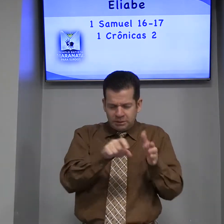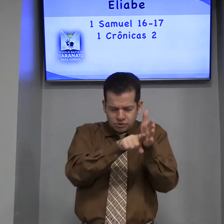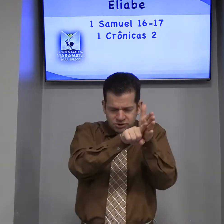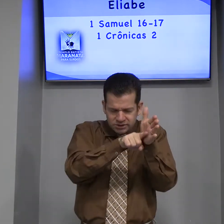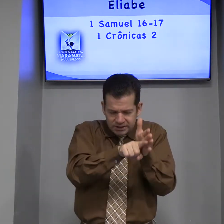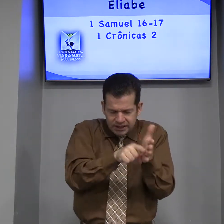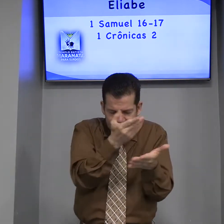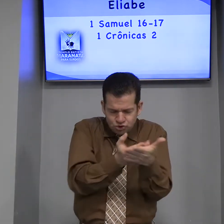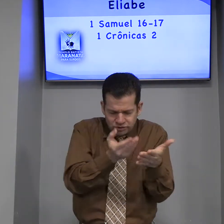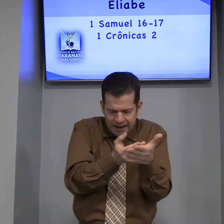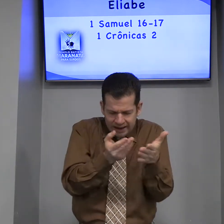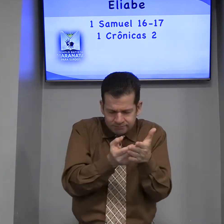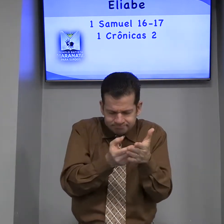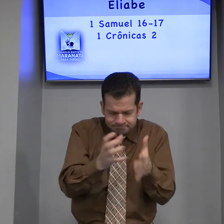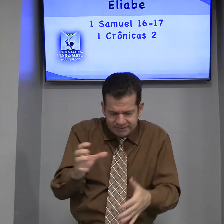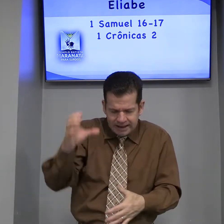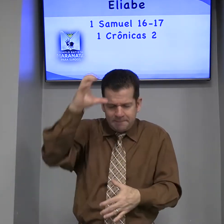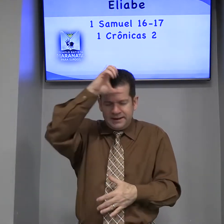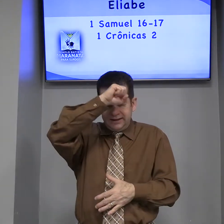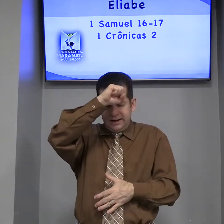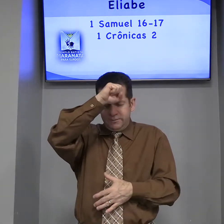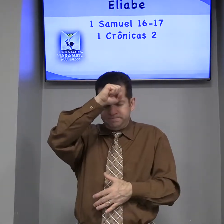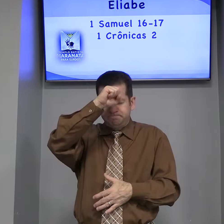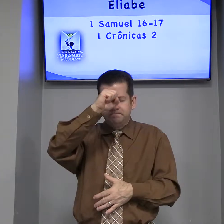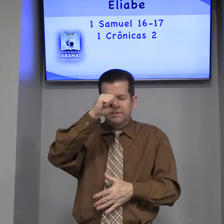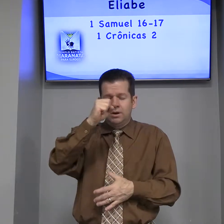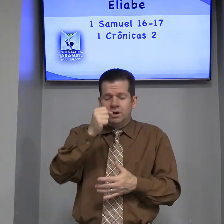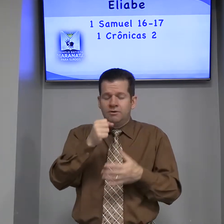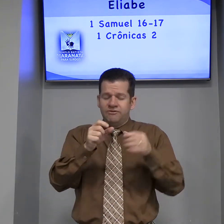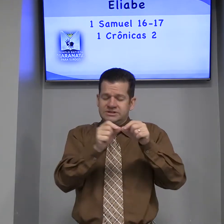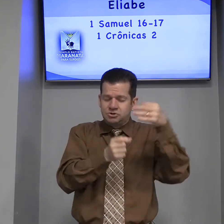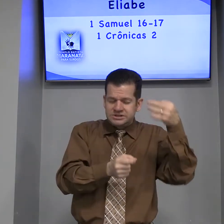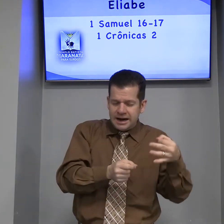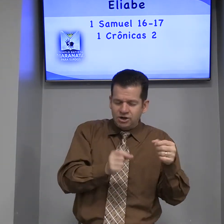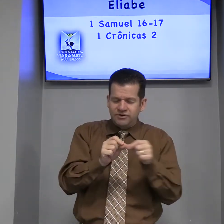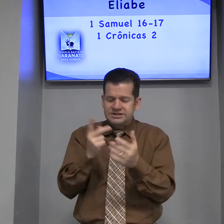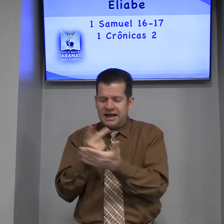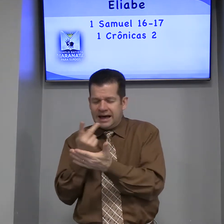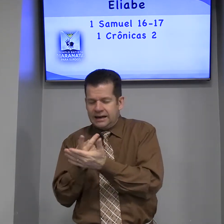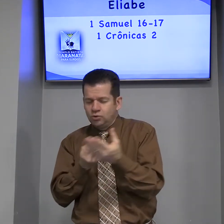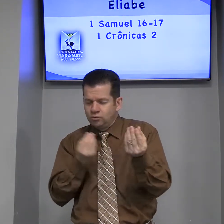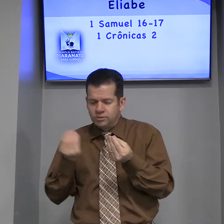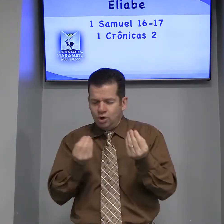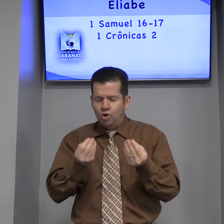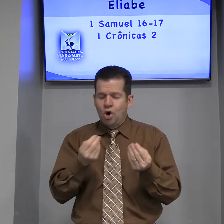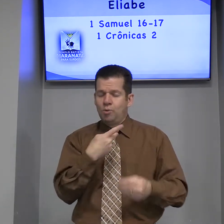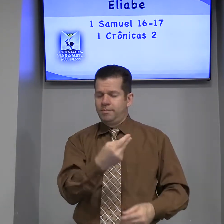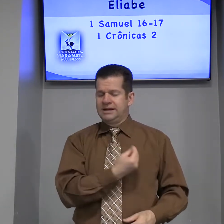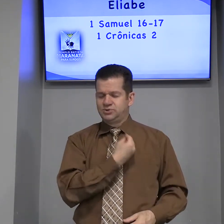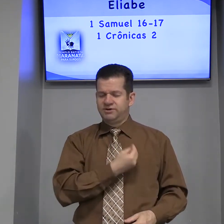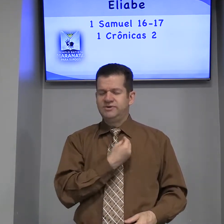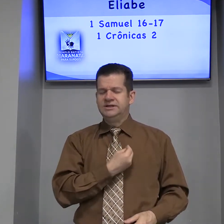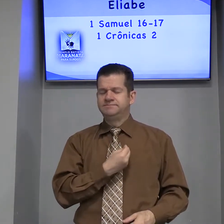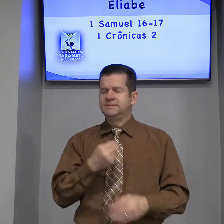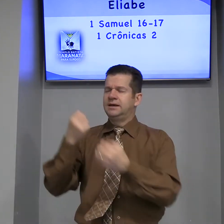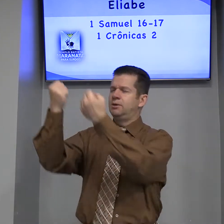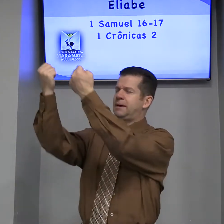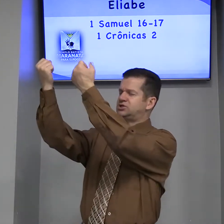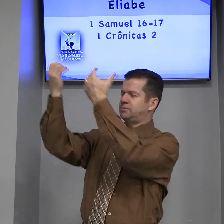podemos estudar e aprender, fazer o certo, fazer errado, como pela sua vida. Peço que o Senhor